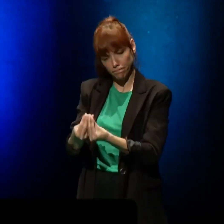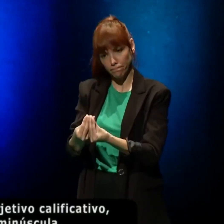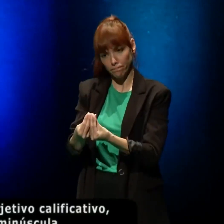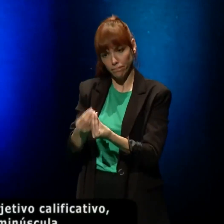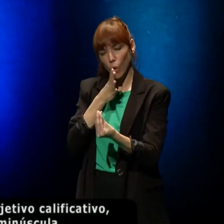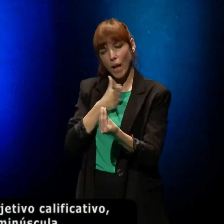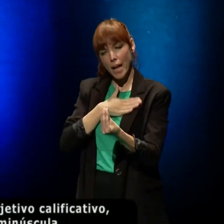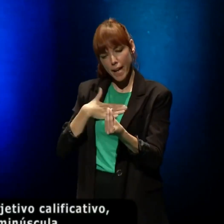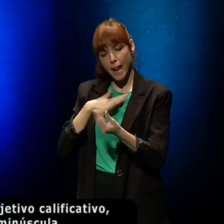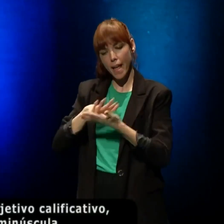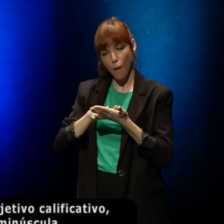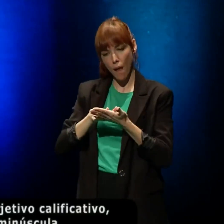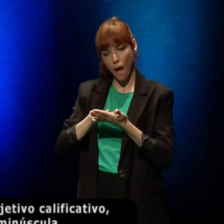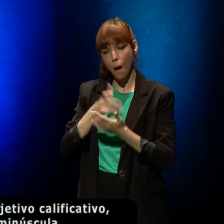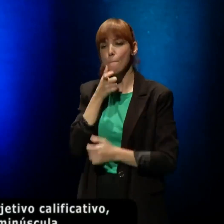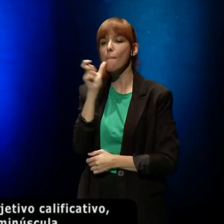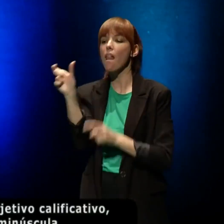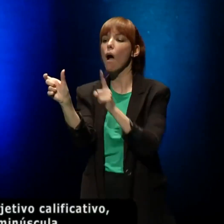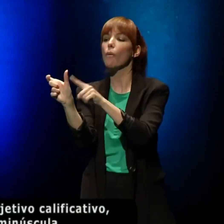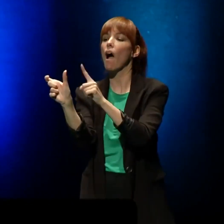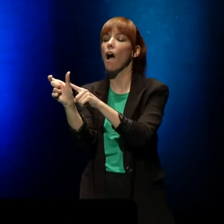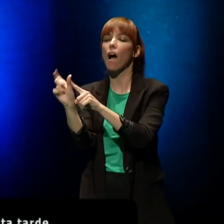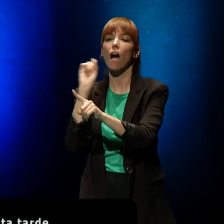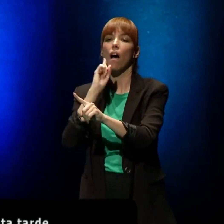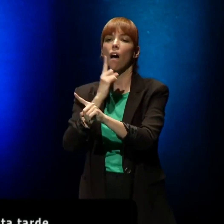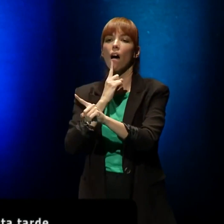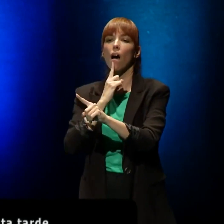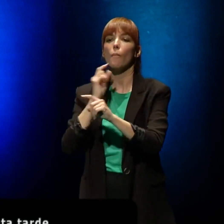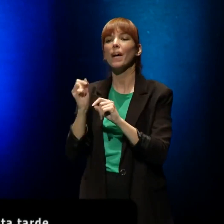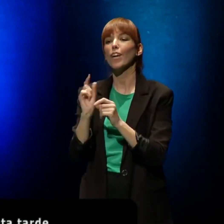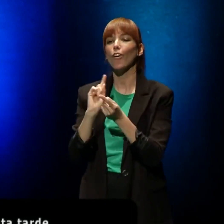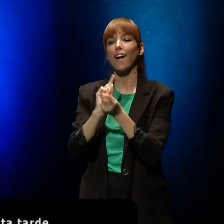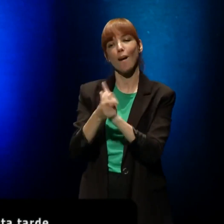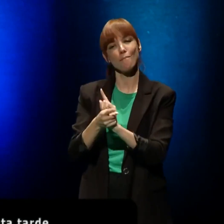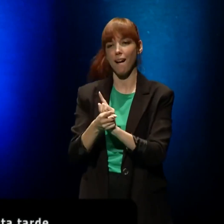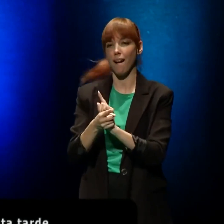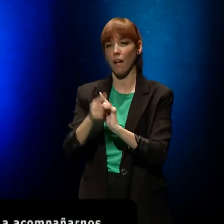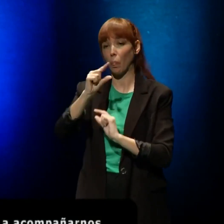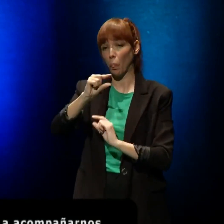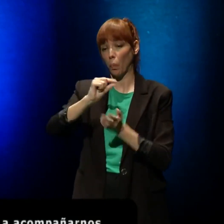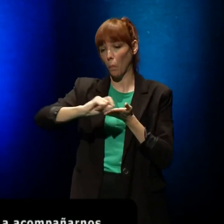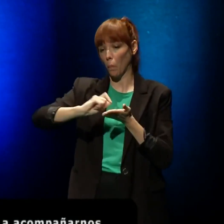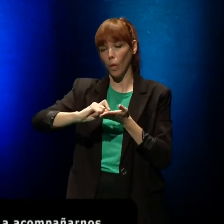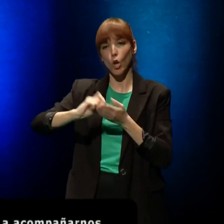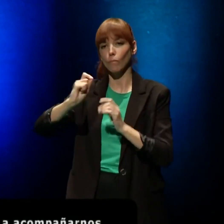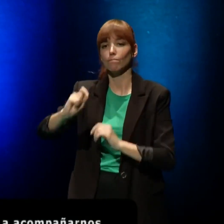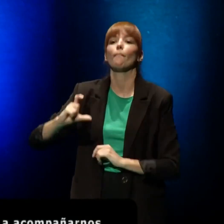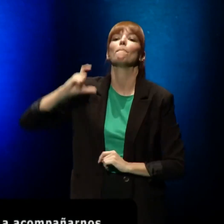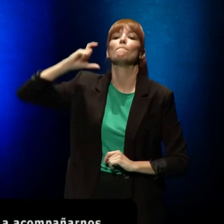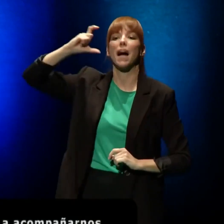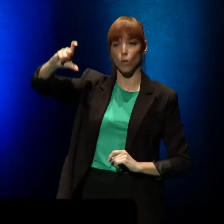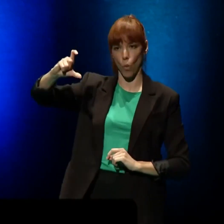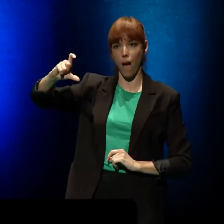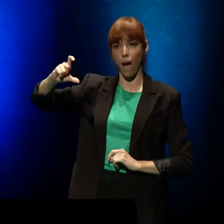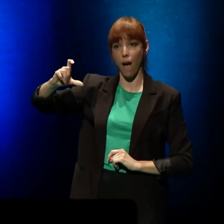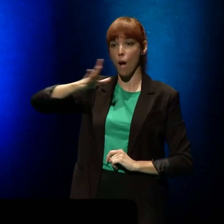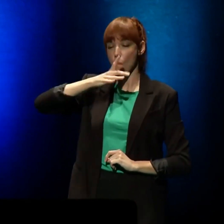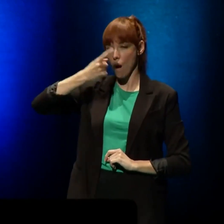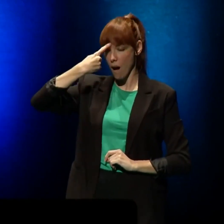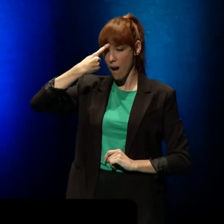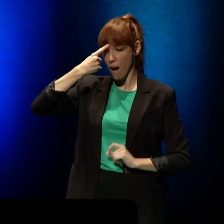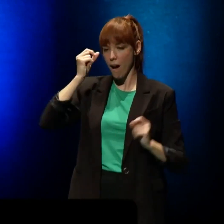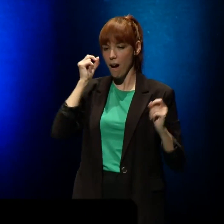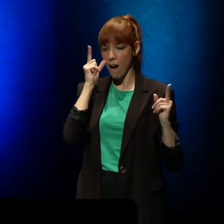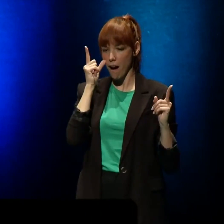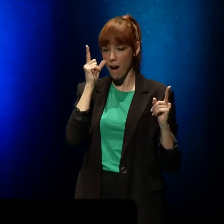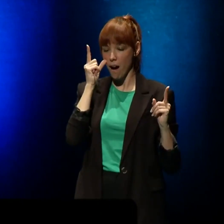la palabra sorda con mayúsculas, porque por convención la